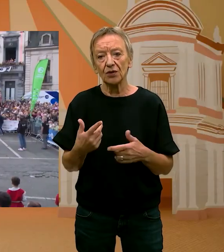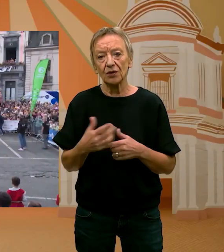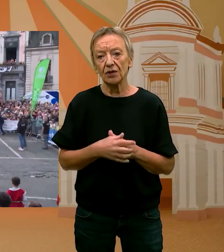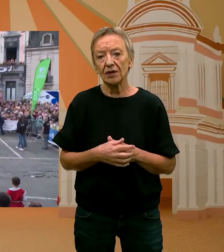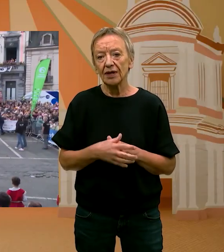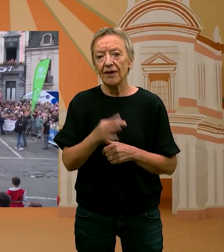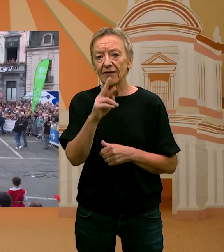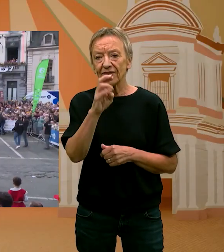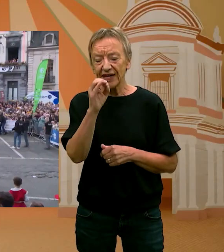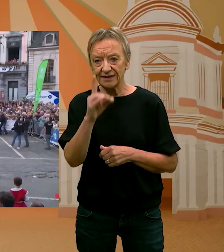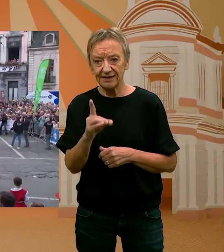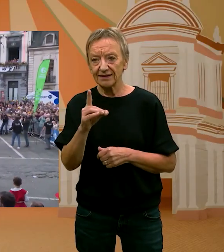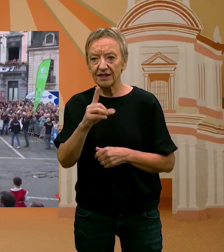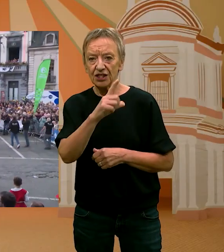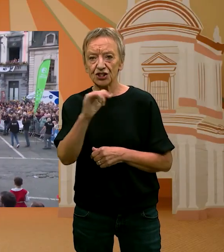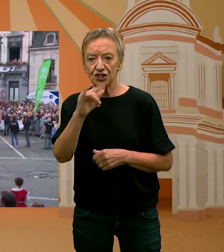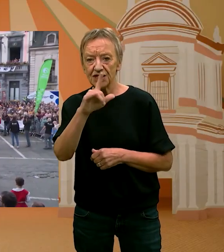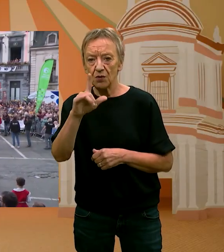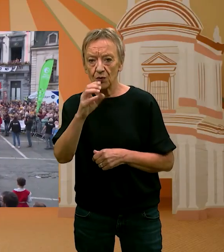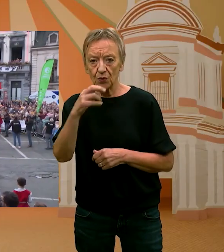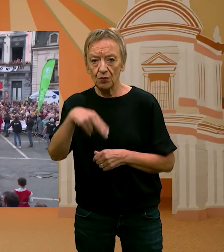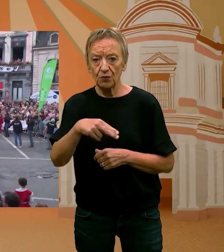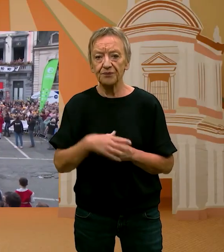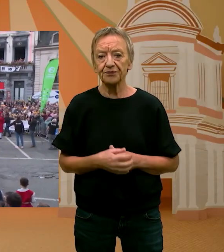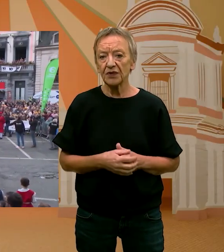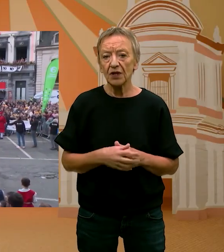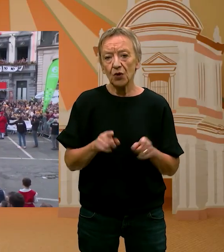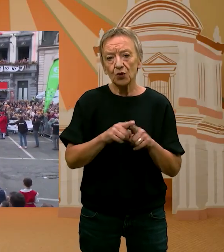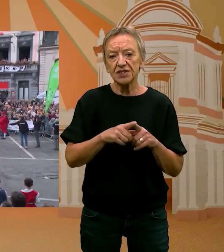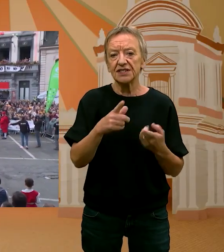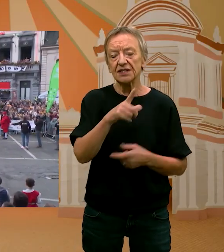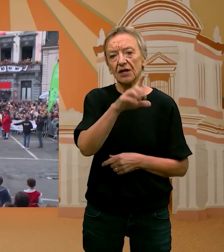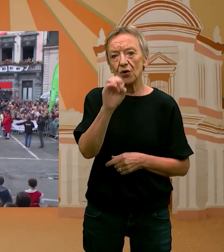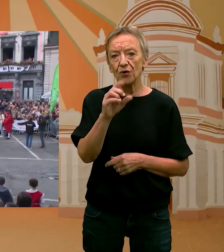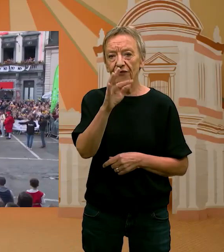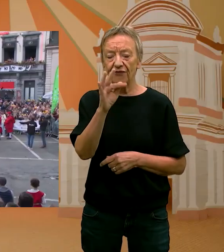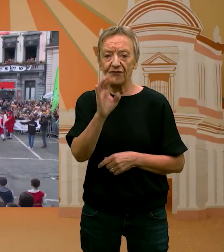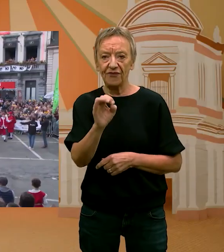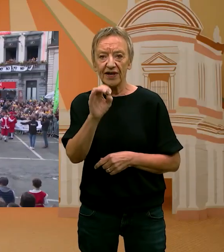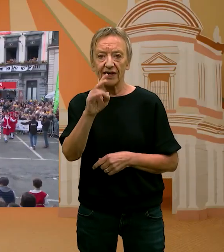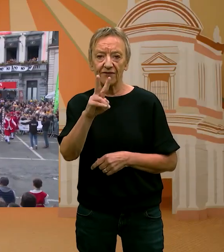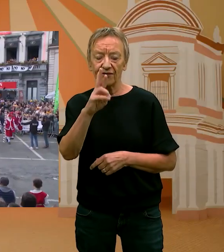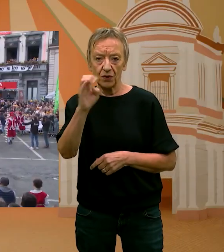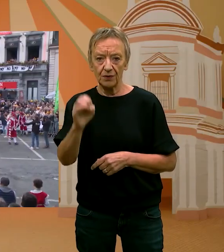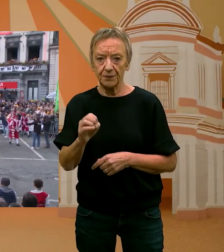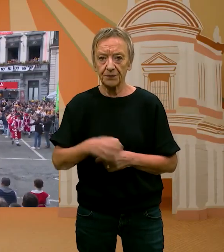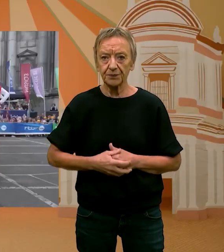vives, d'actifs participants. Ils sont de tous les voyages et de toutes les sorties, et ils sont par terre déjà maintenant. Ouais, je suis avec justement Frédéric Gillon,